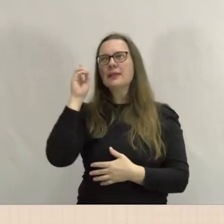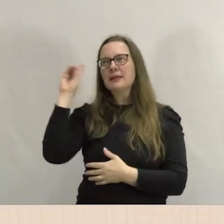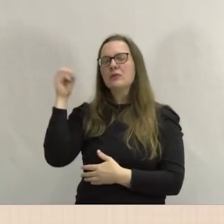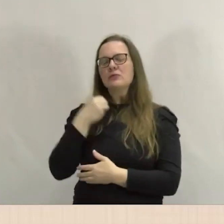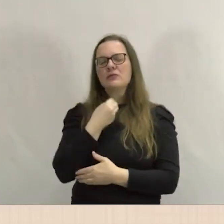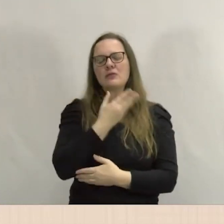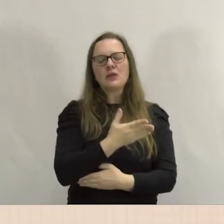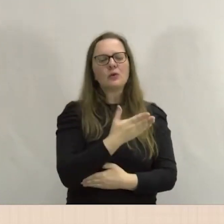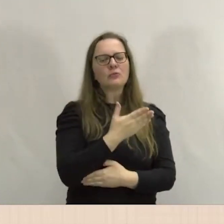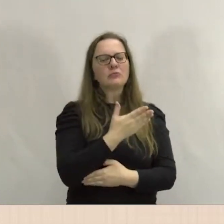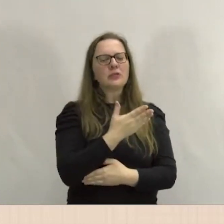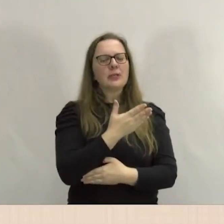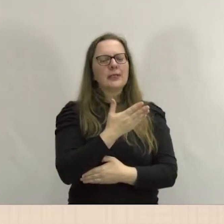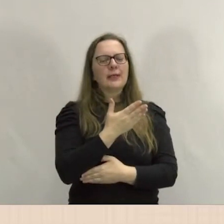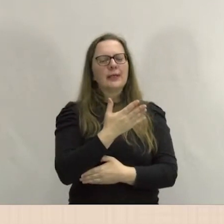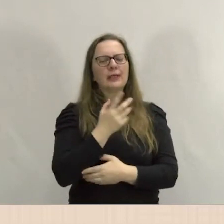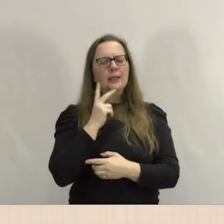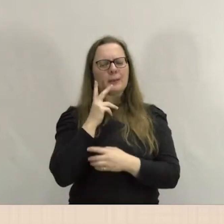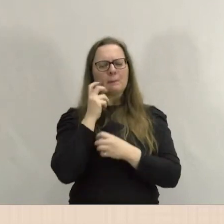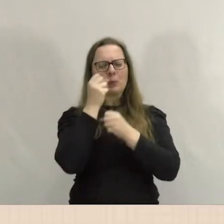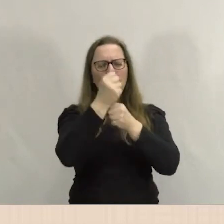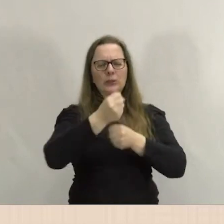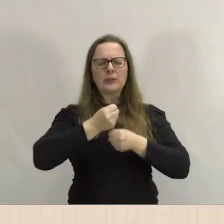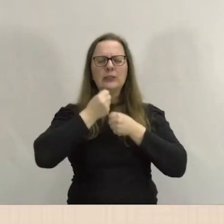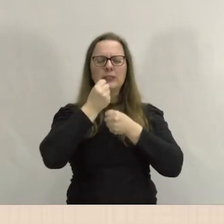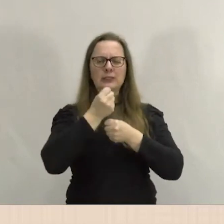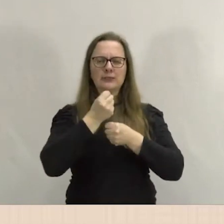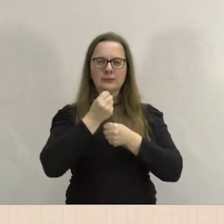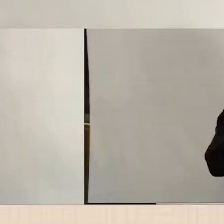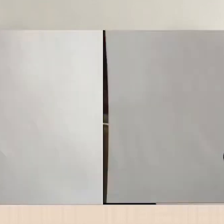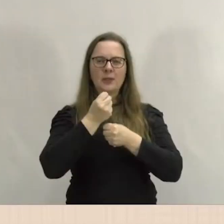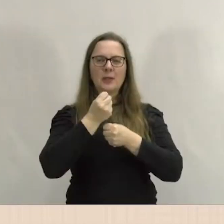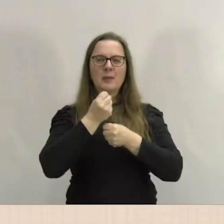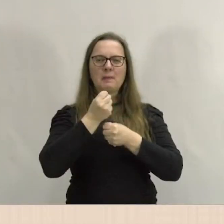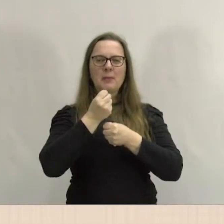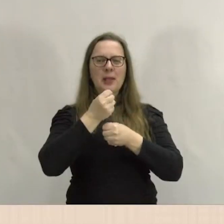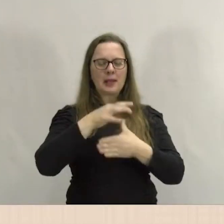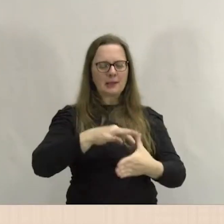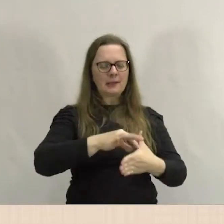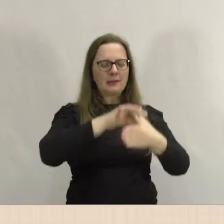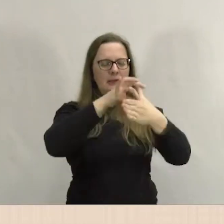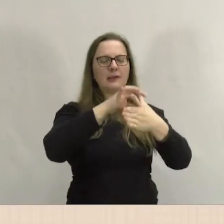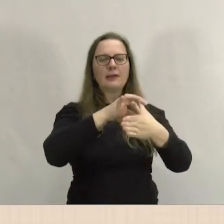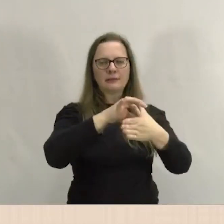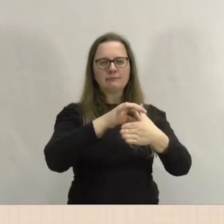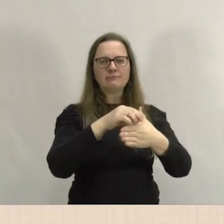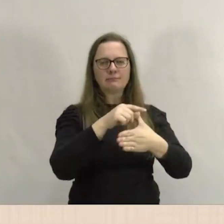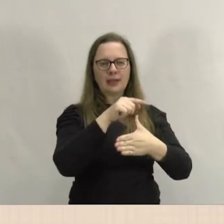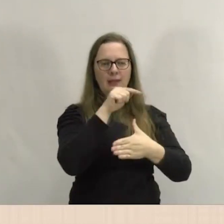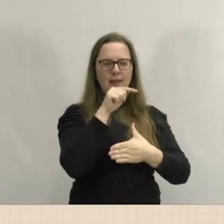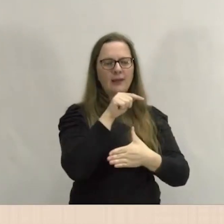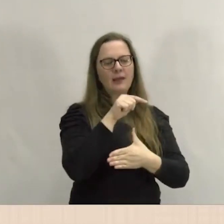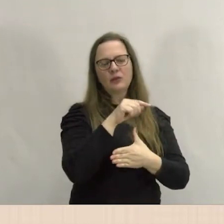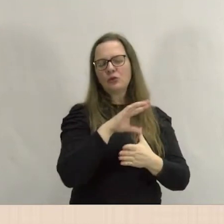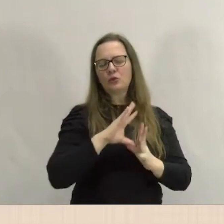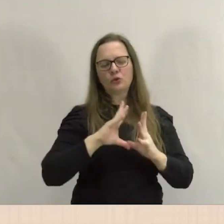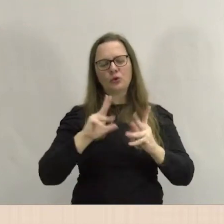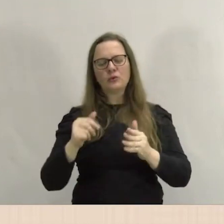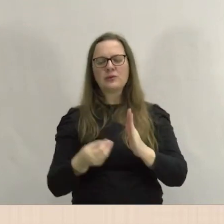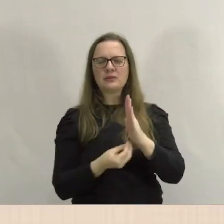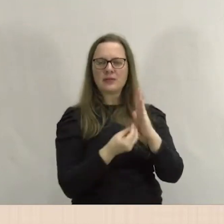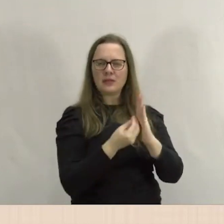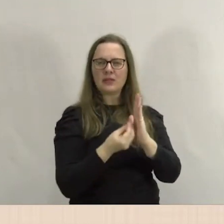Então os apóstolos têm essa autoridade. Agora, na ausência dessa figura de apóstolo, irmãos, no segundo século, tudo